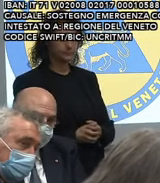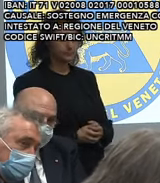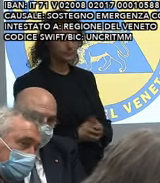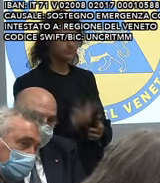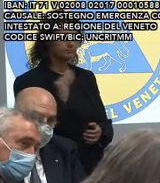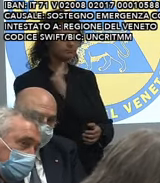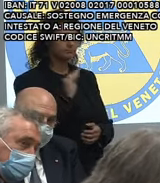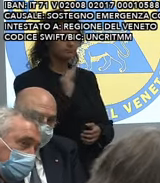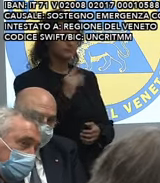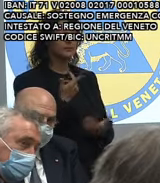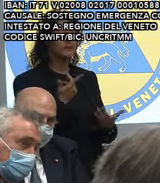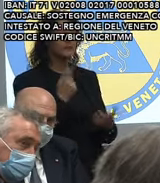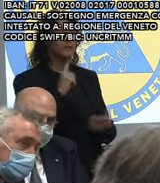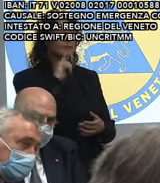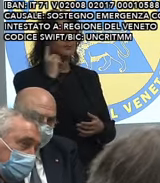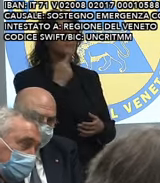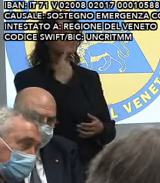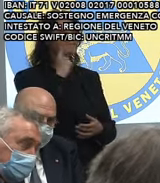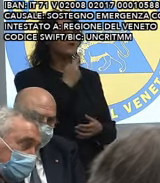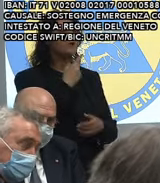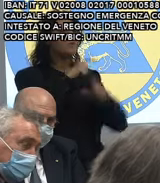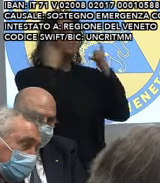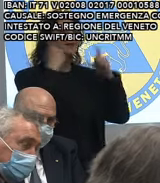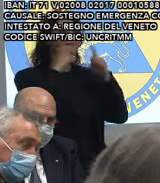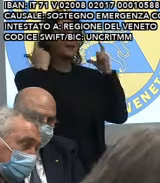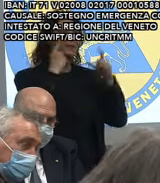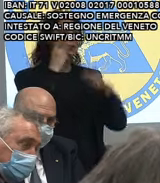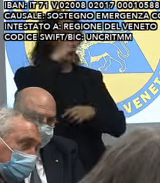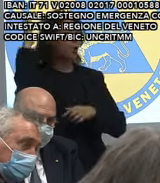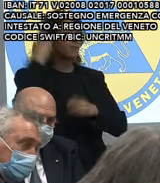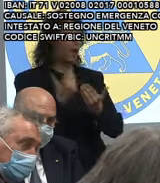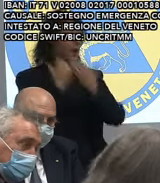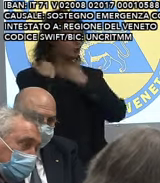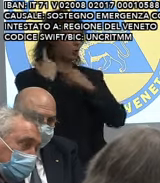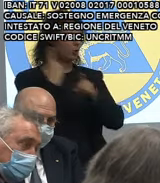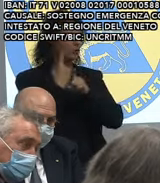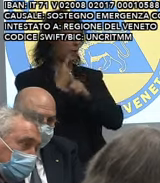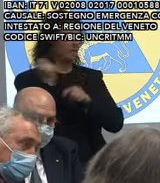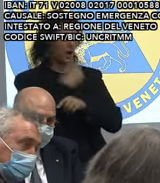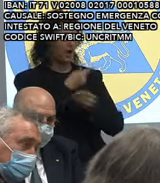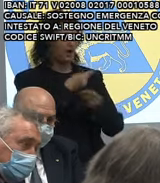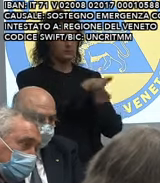gratis mascherine a carico dello Stato, cosa ne pensa? Lo sta già facendo, nel senso che a noi arrivano